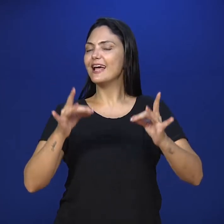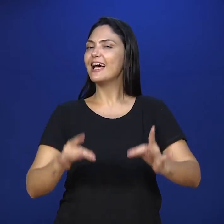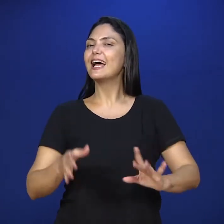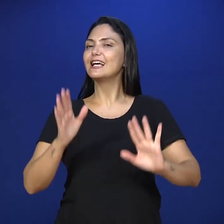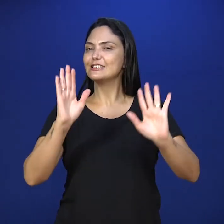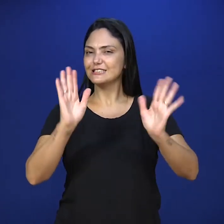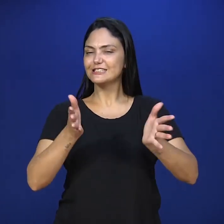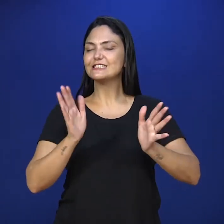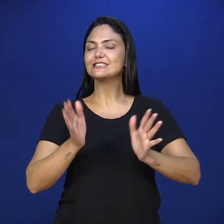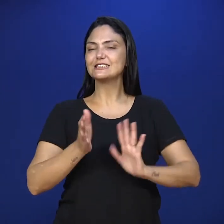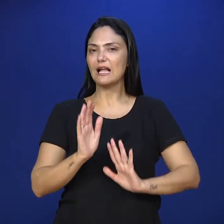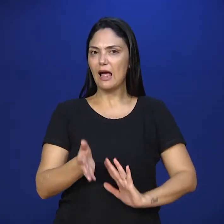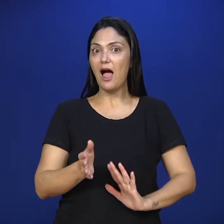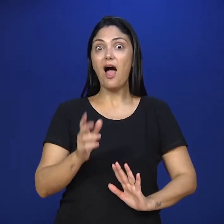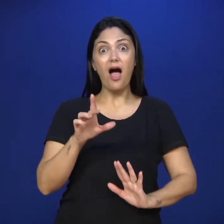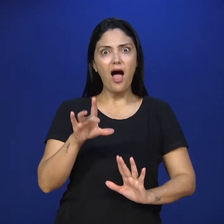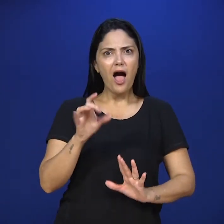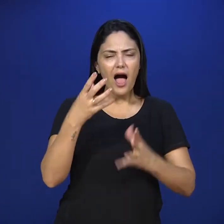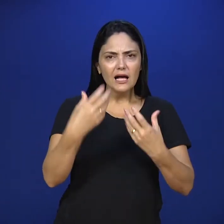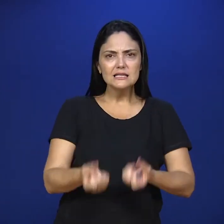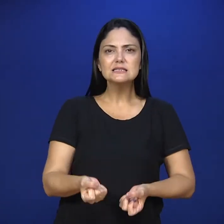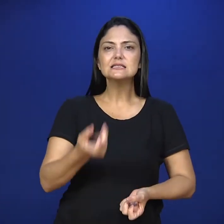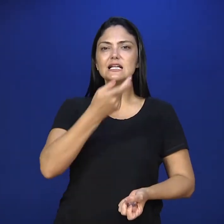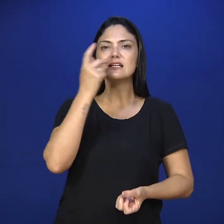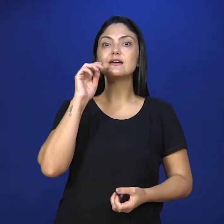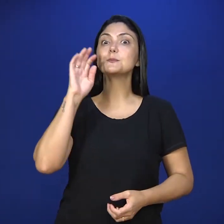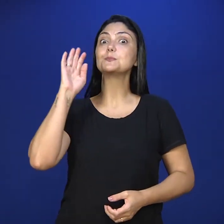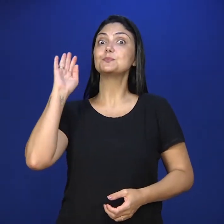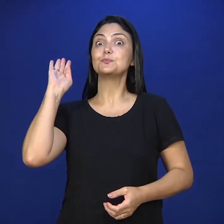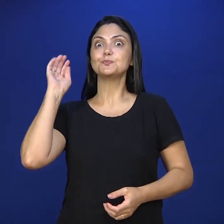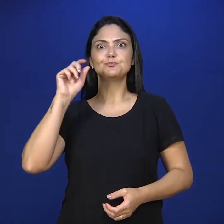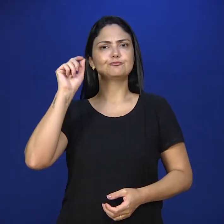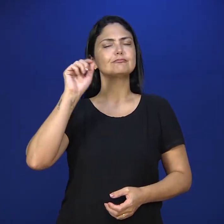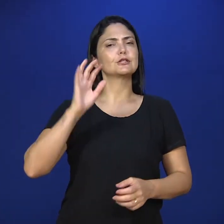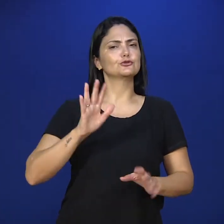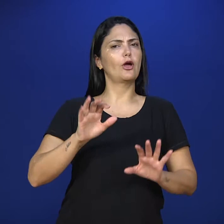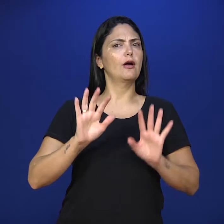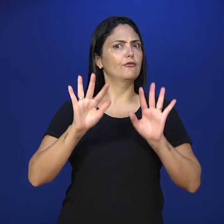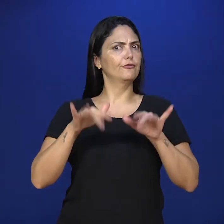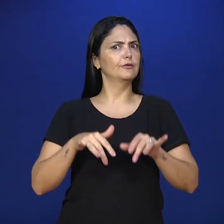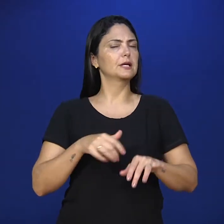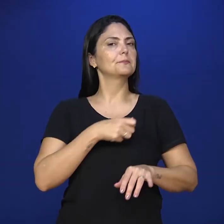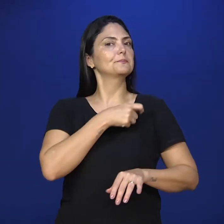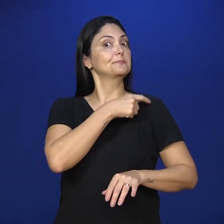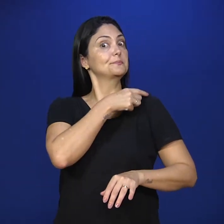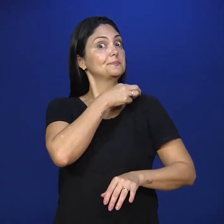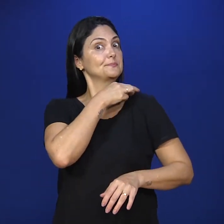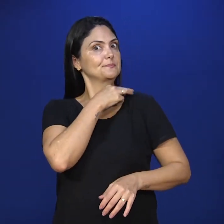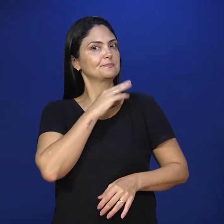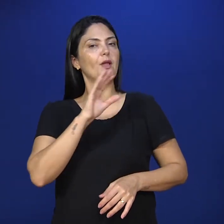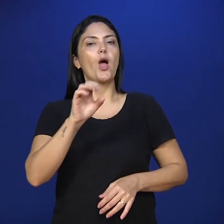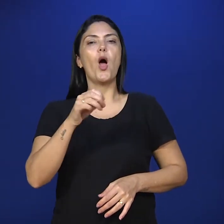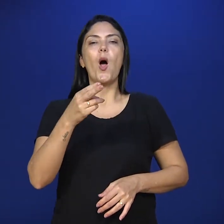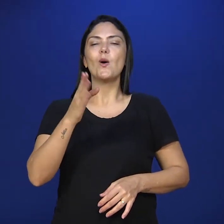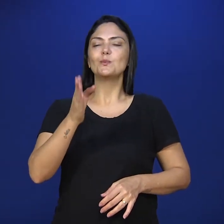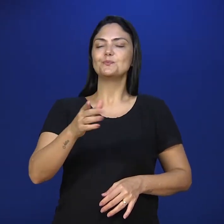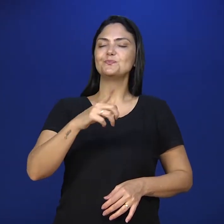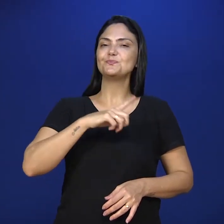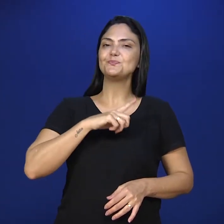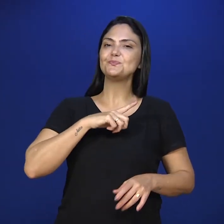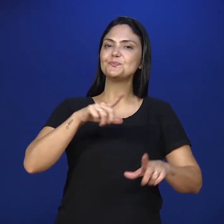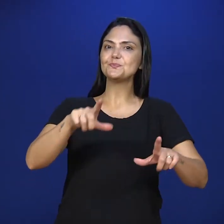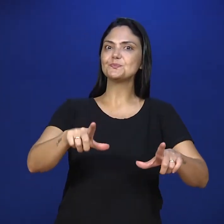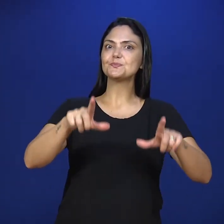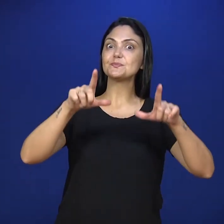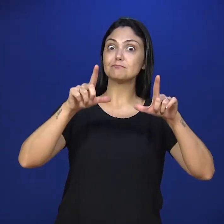2. Somente serão aceitas inscrições de candidatos que estejam finalizando o ensino médio ou que possuam o